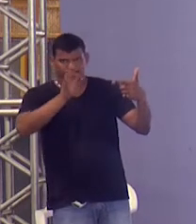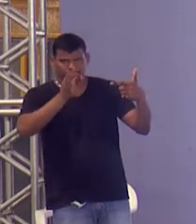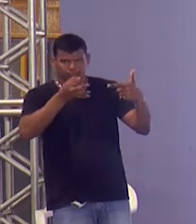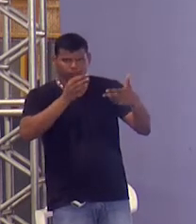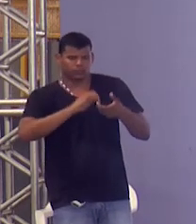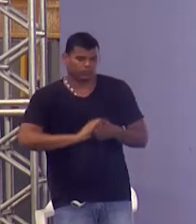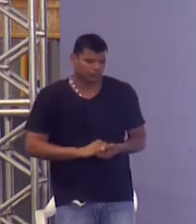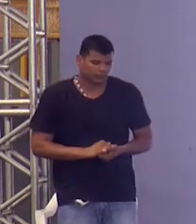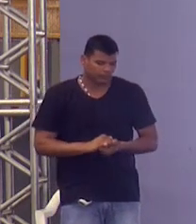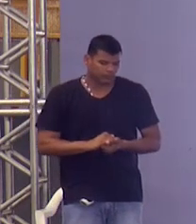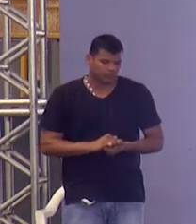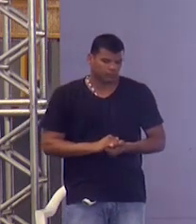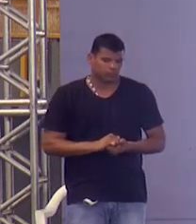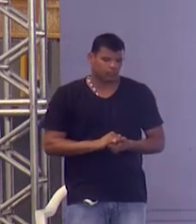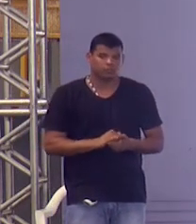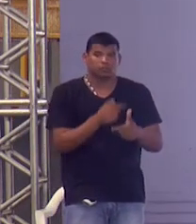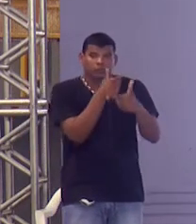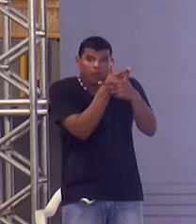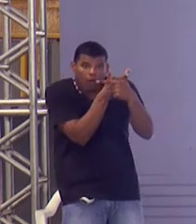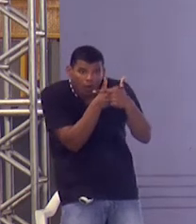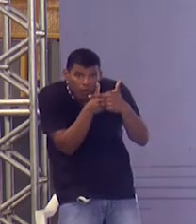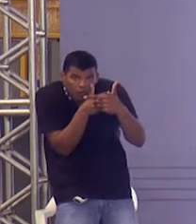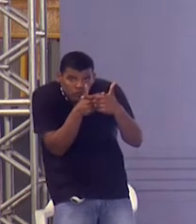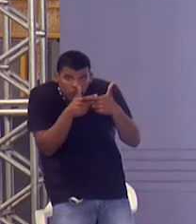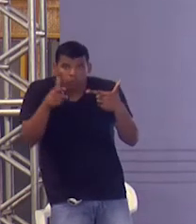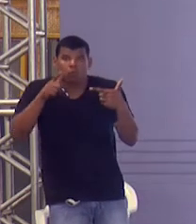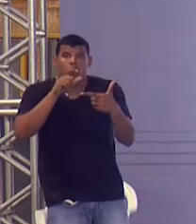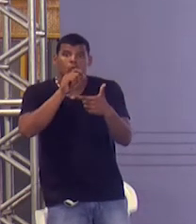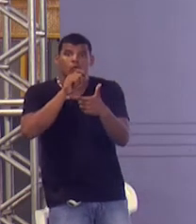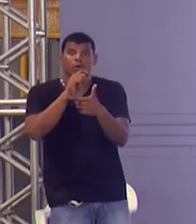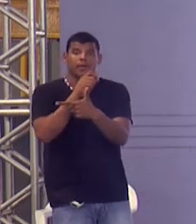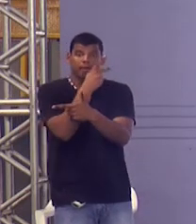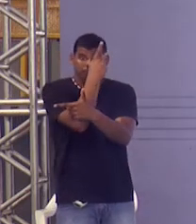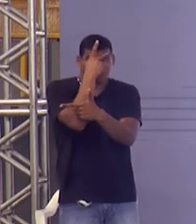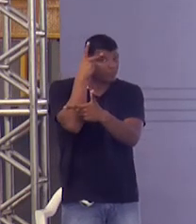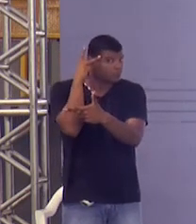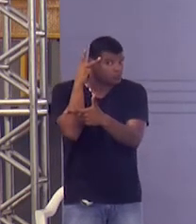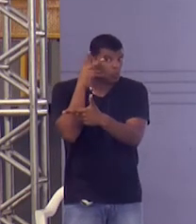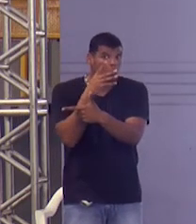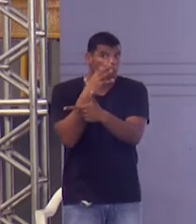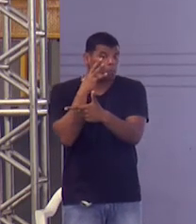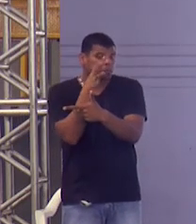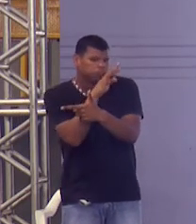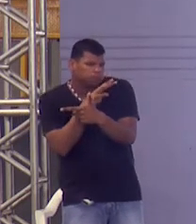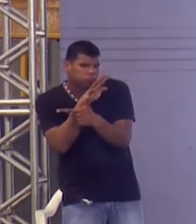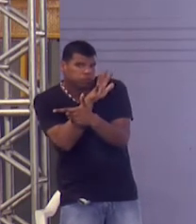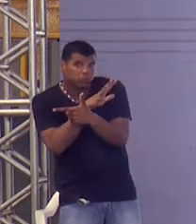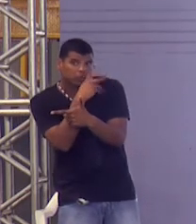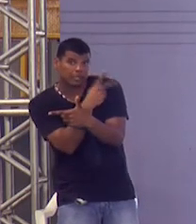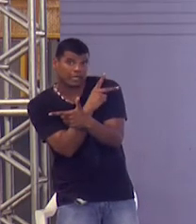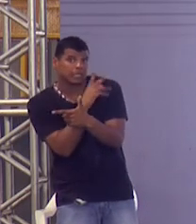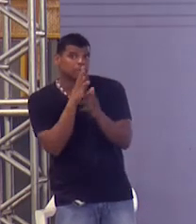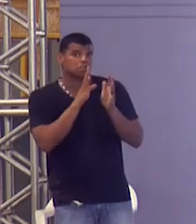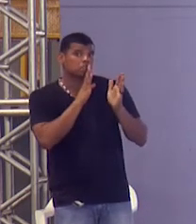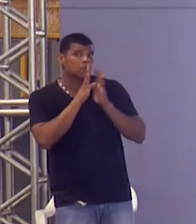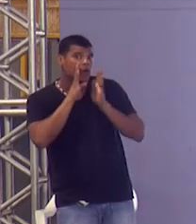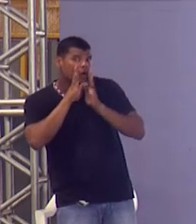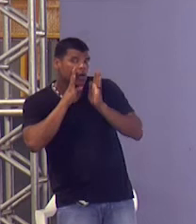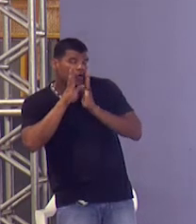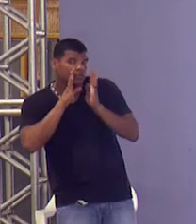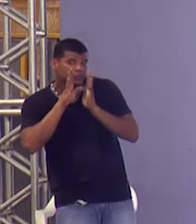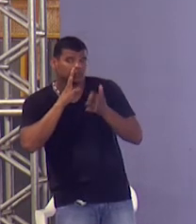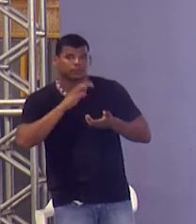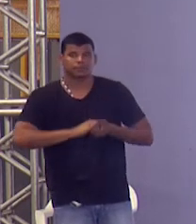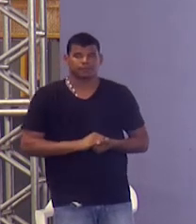divisão. É a razão entre o número de admiradores, ou seja, o numerador é o número